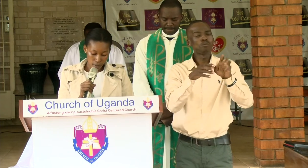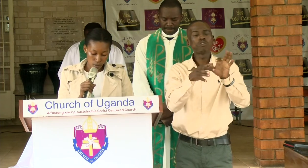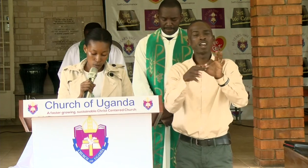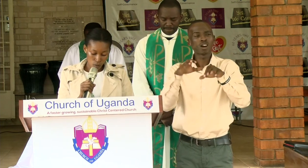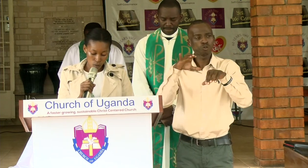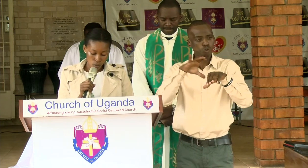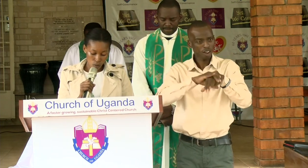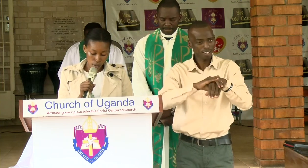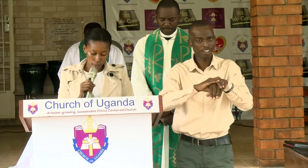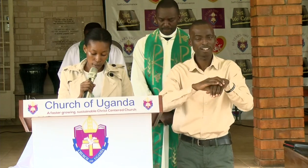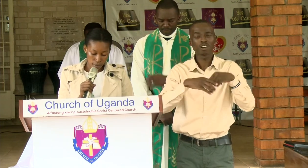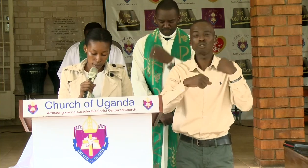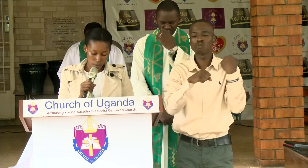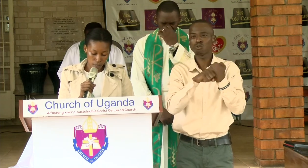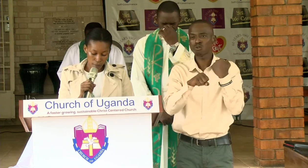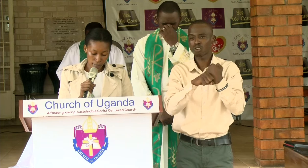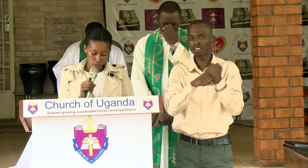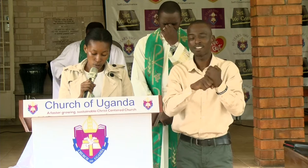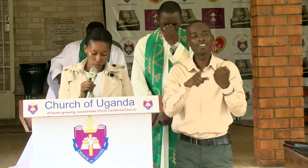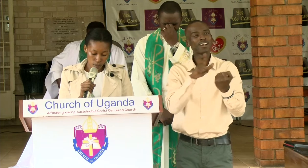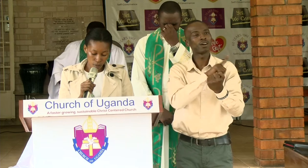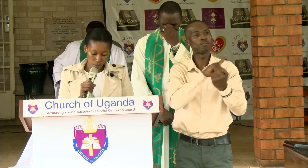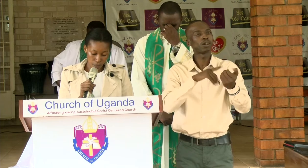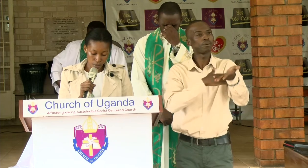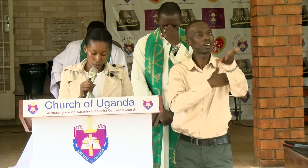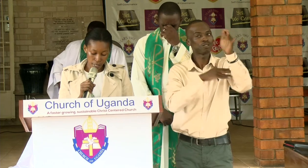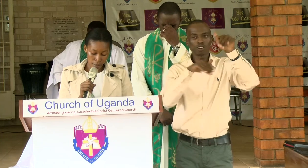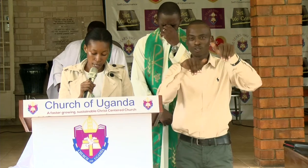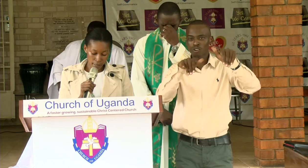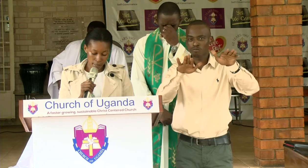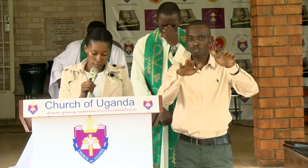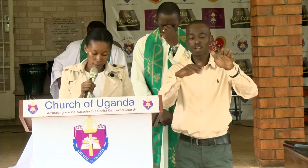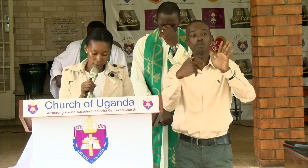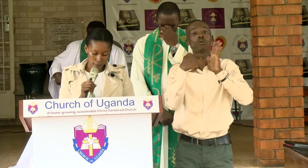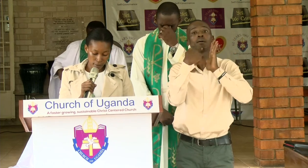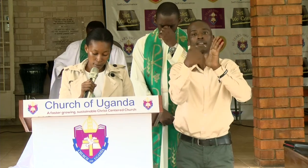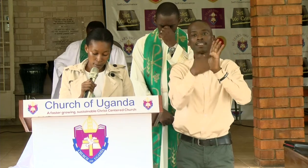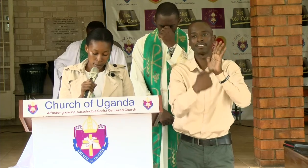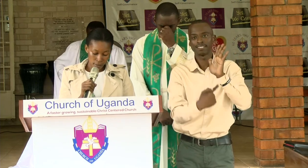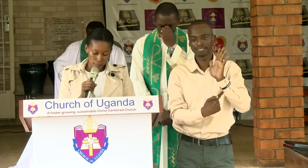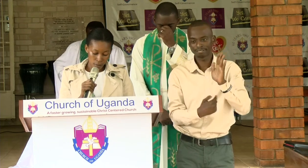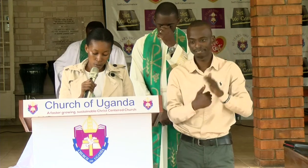munaakwatanga okukola nga Mukama Katonda wammwe bwe yabalagira.